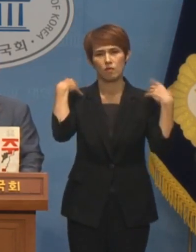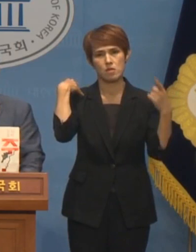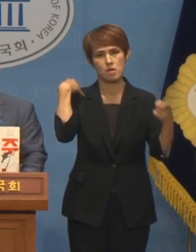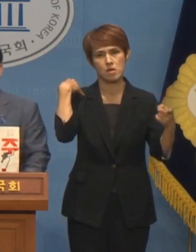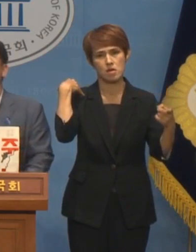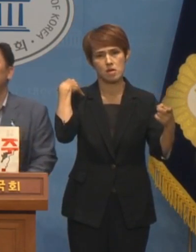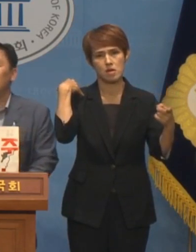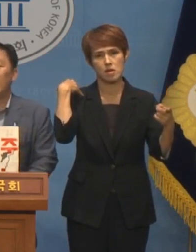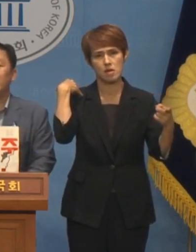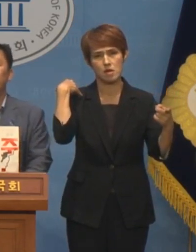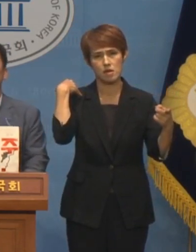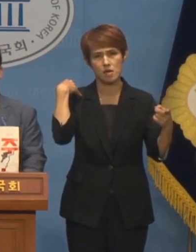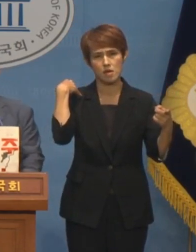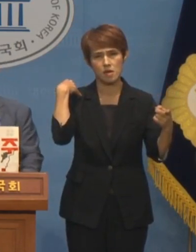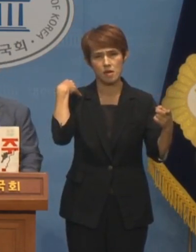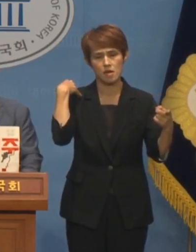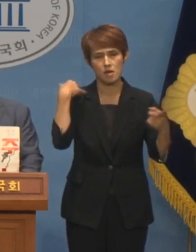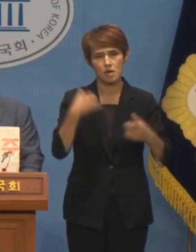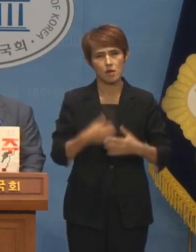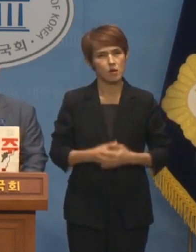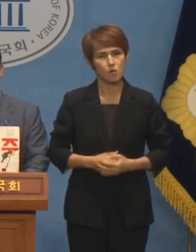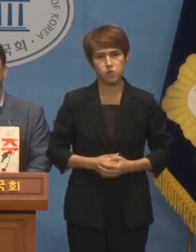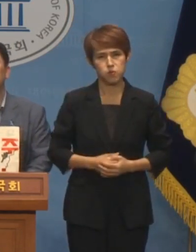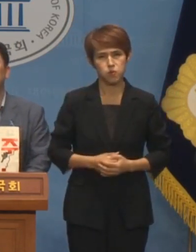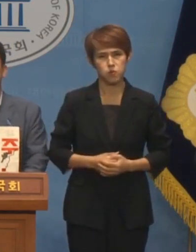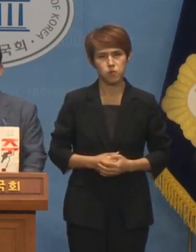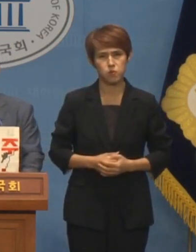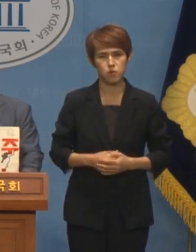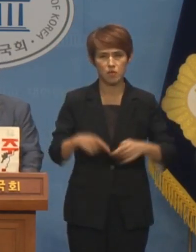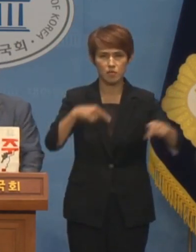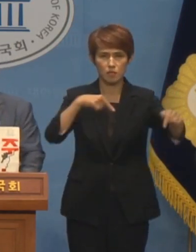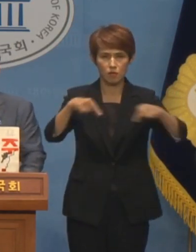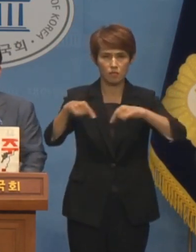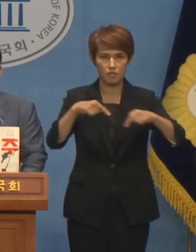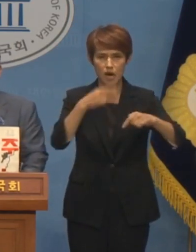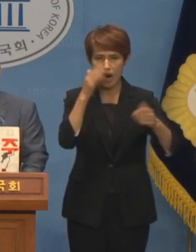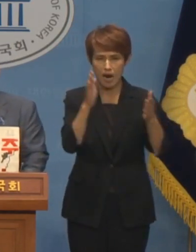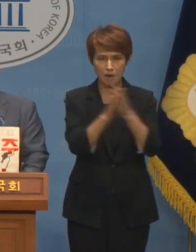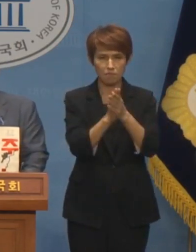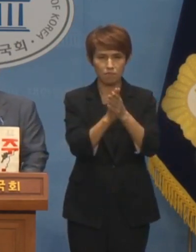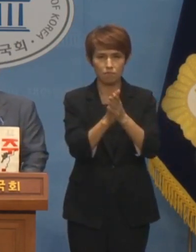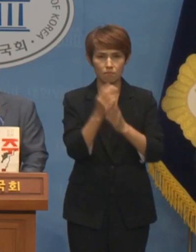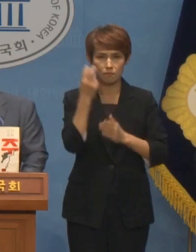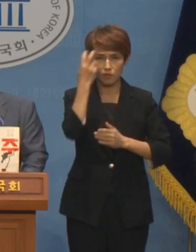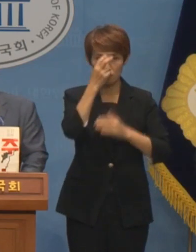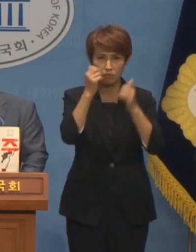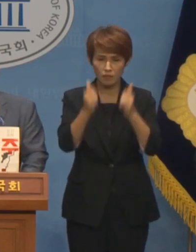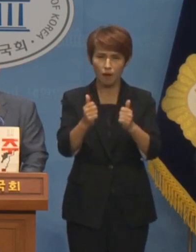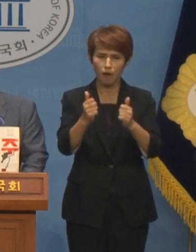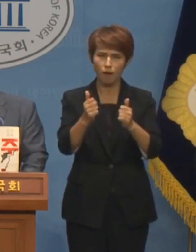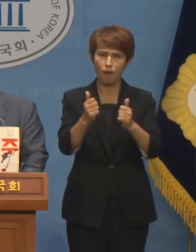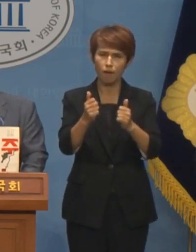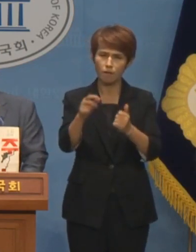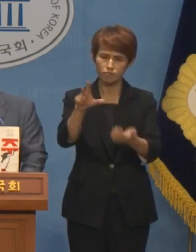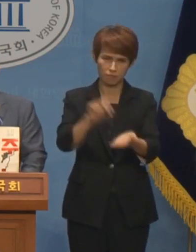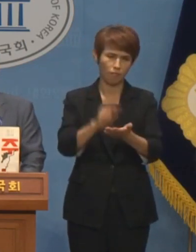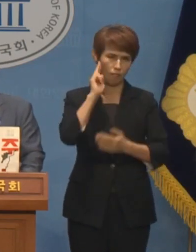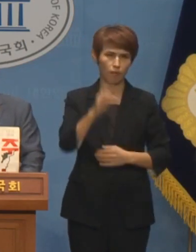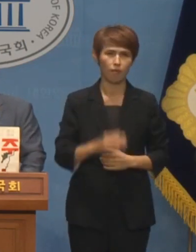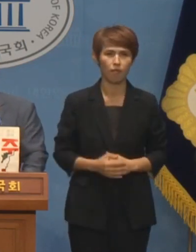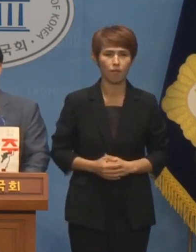죽으라고도 말할 수 없는 아예 김건희 정권의 앞잡이로 전락한 정치검찰, 그동안은 정권의 신여가